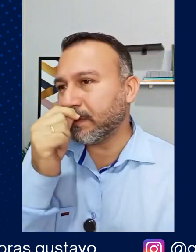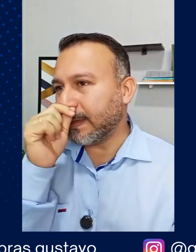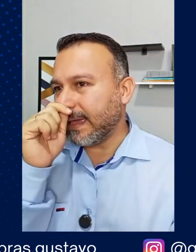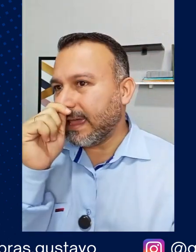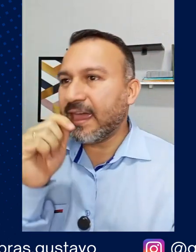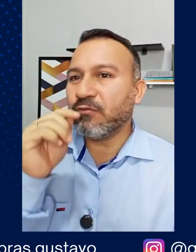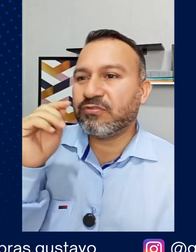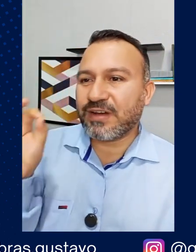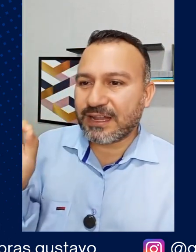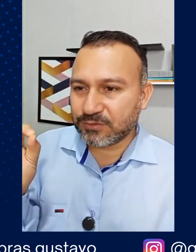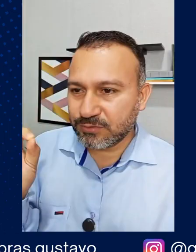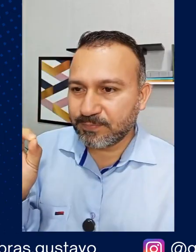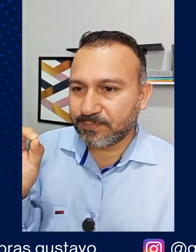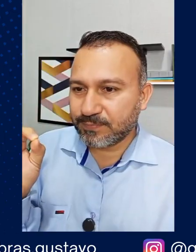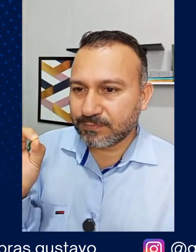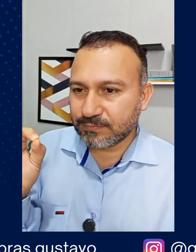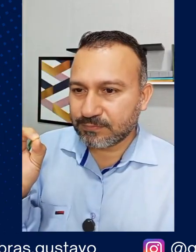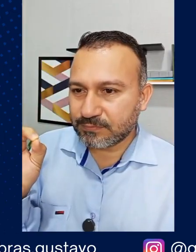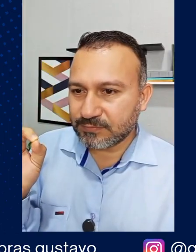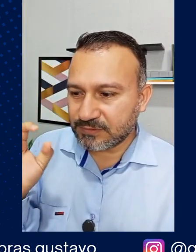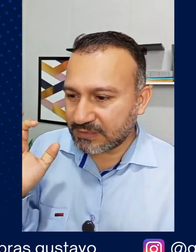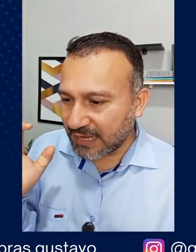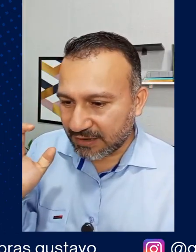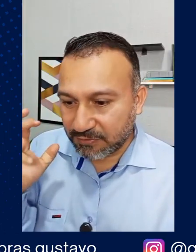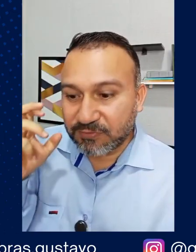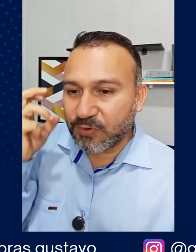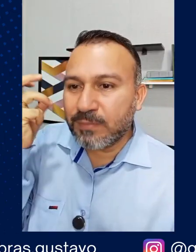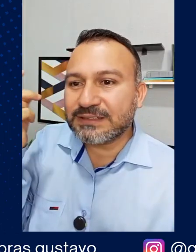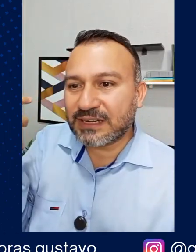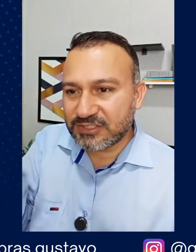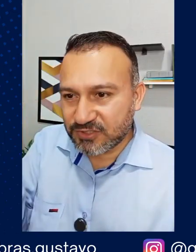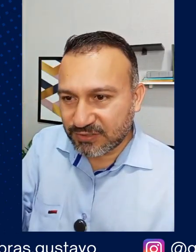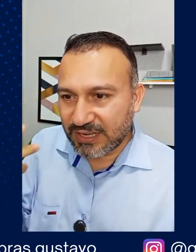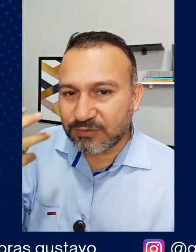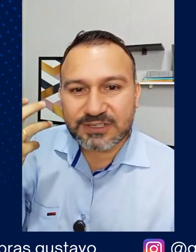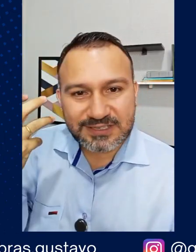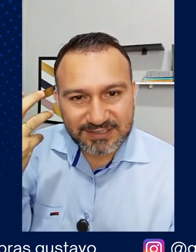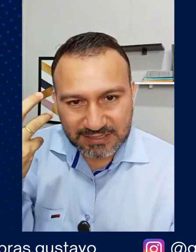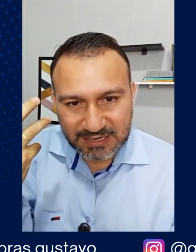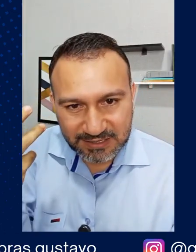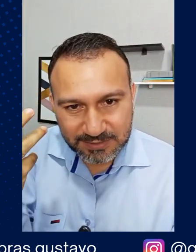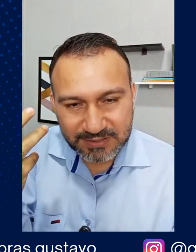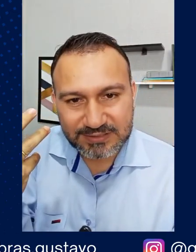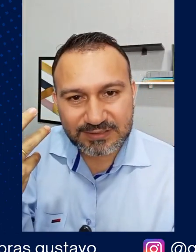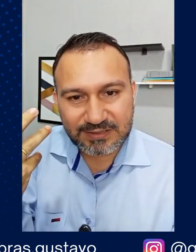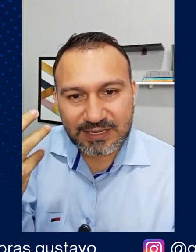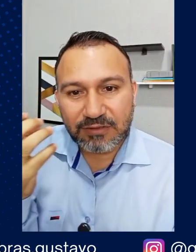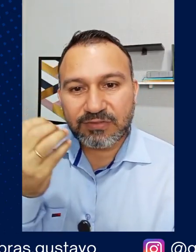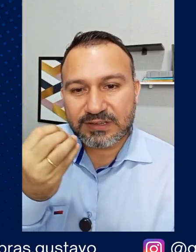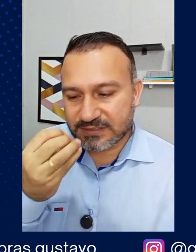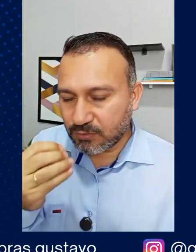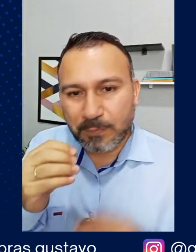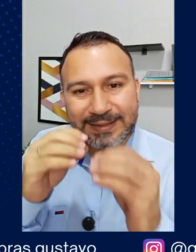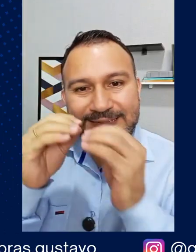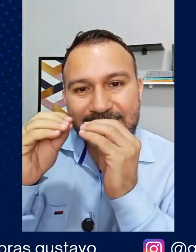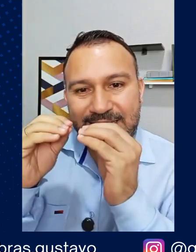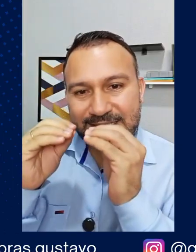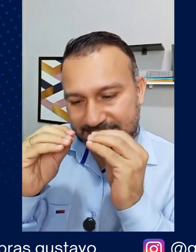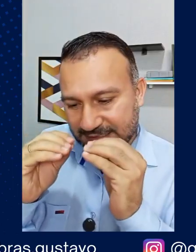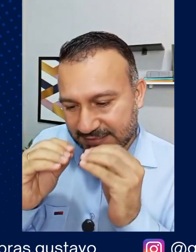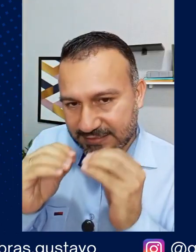problemas, tá? É o fato da forma tradicional de se ensinar Libras fazer